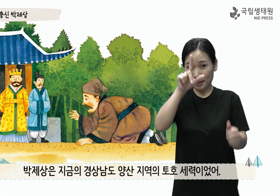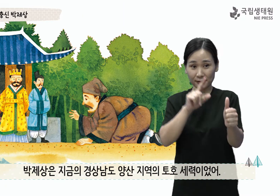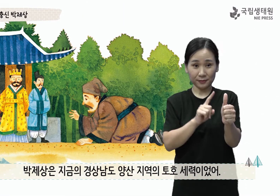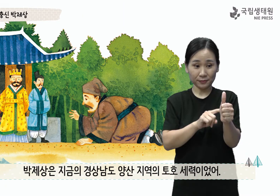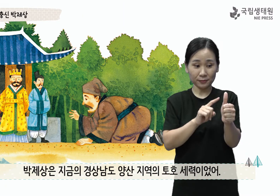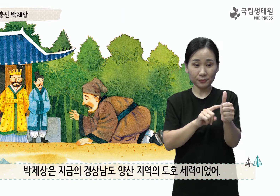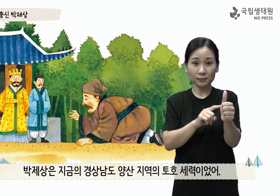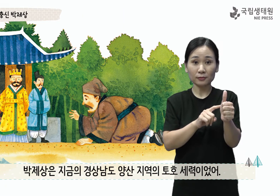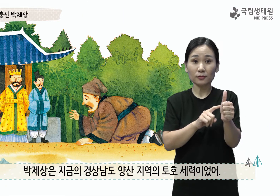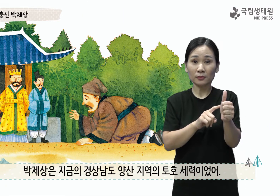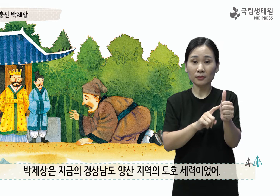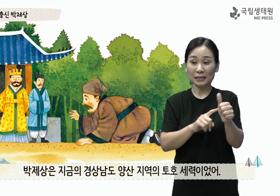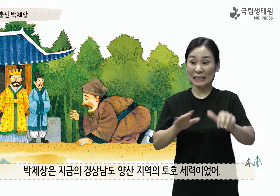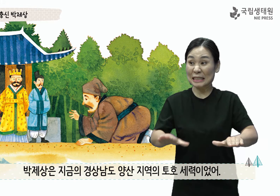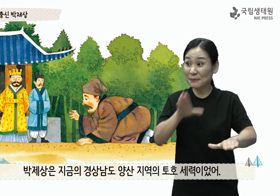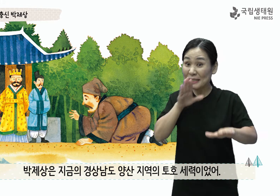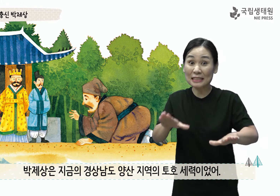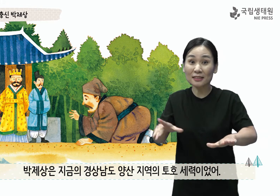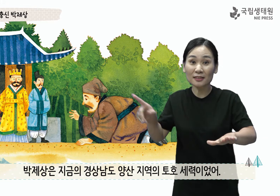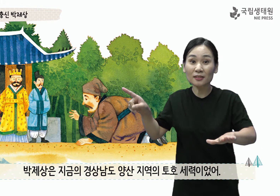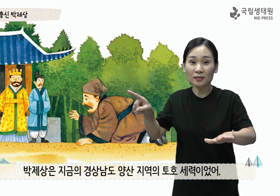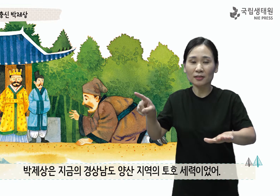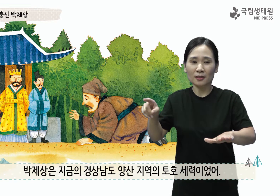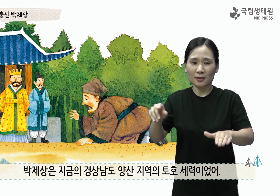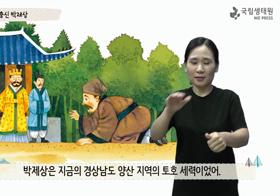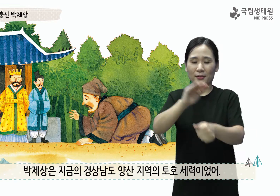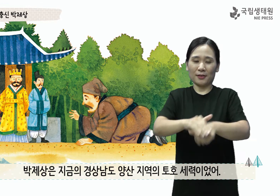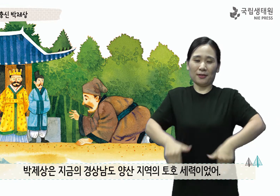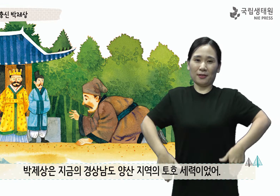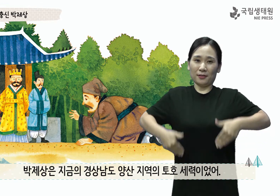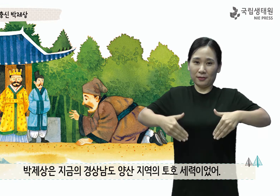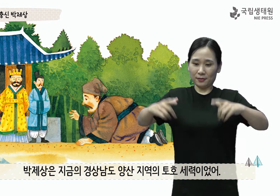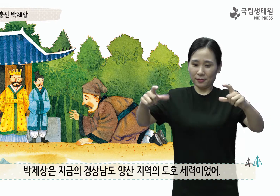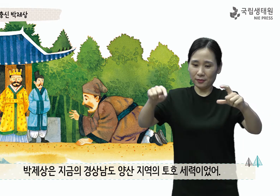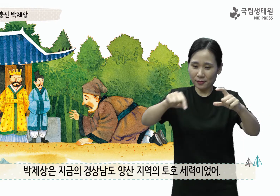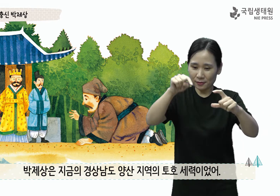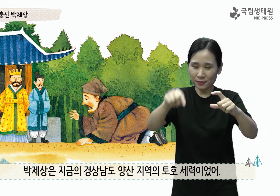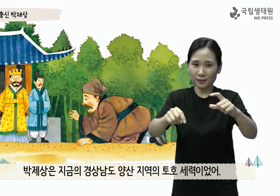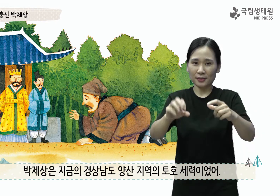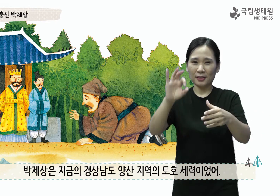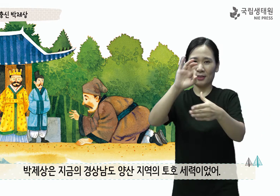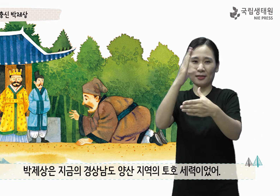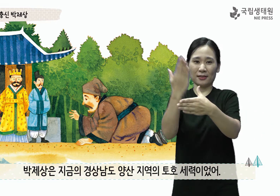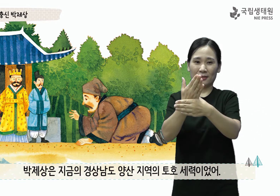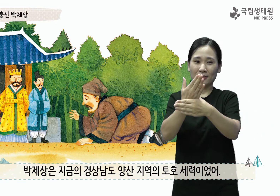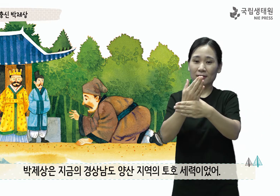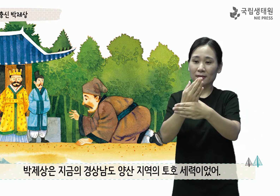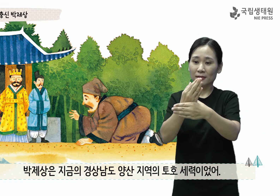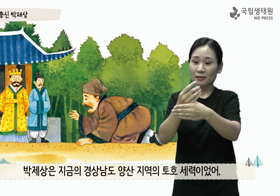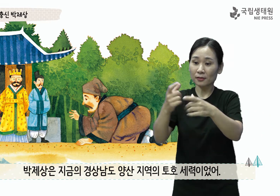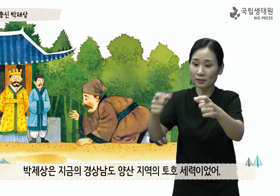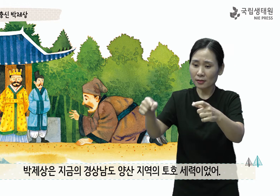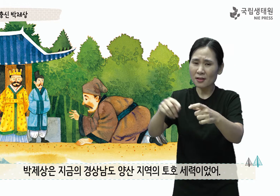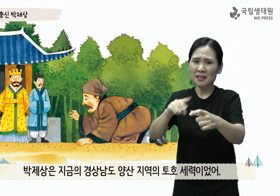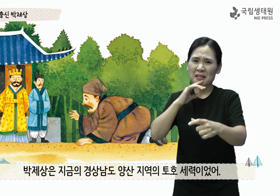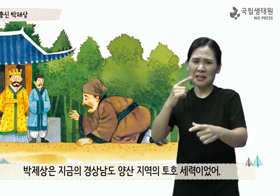박재상은 지금의 경상남도 양산 지역의 토호 세력이었어.